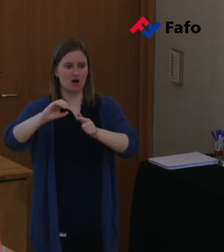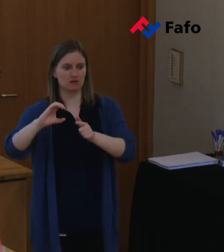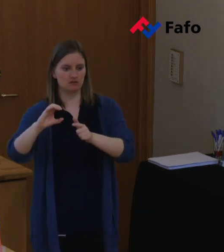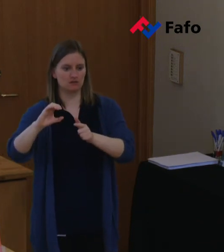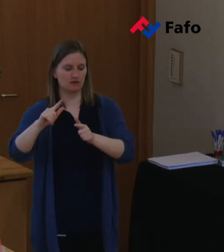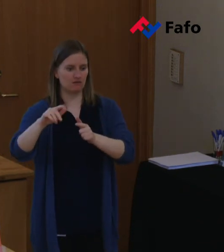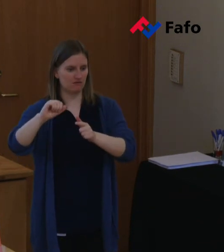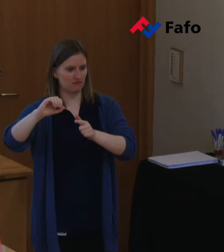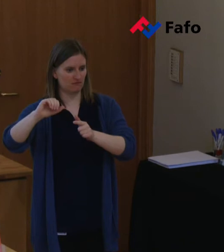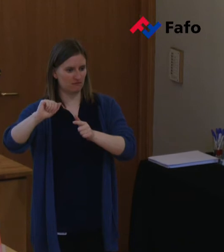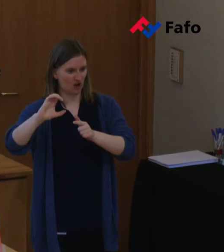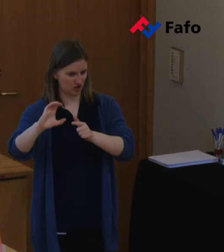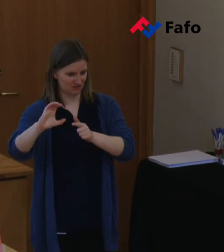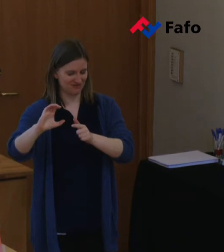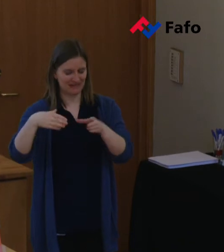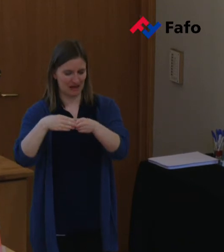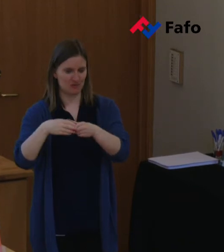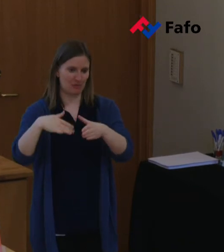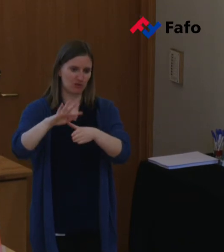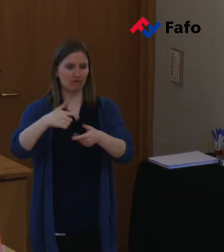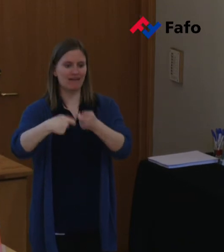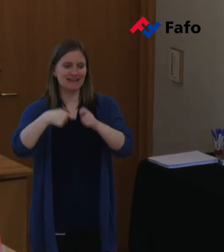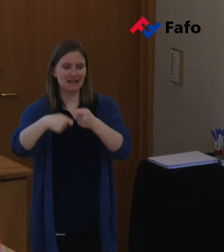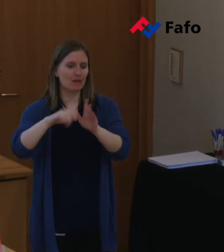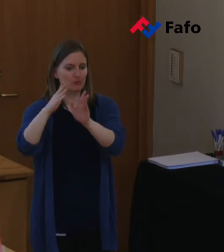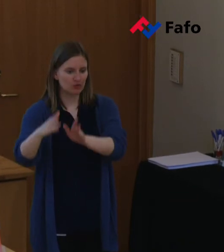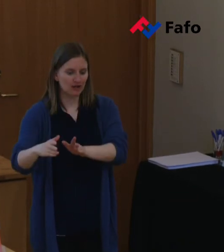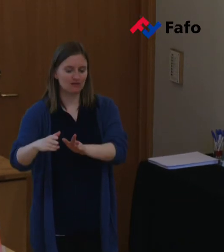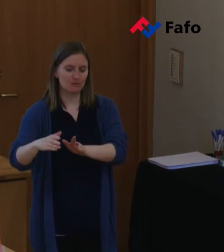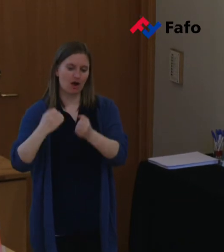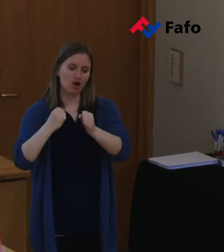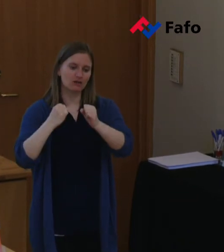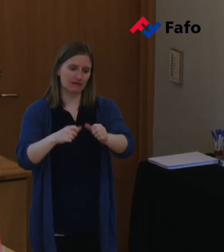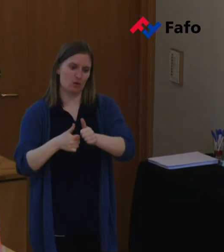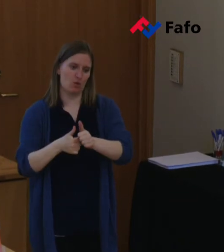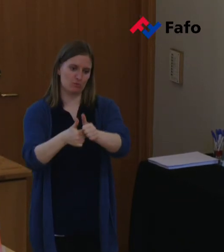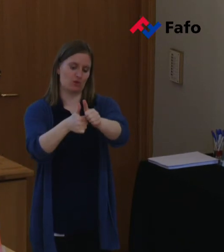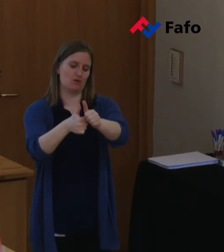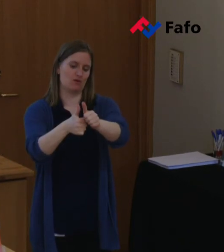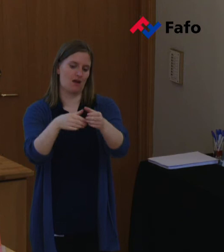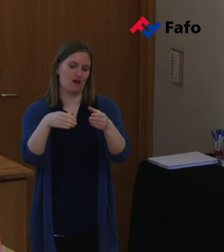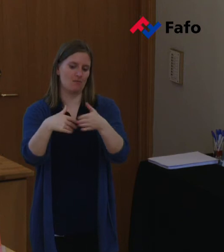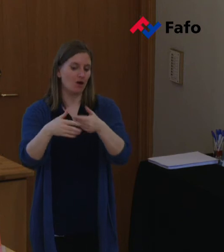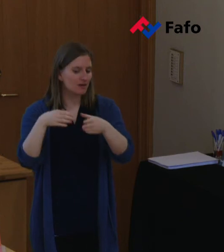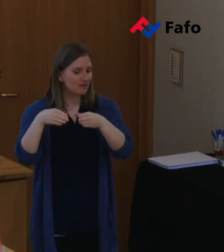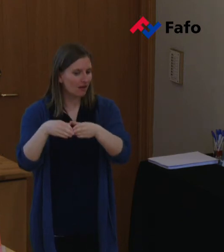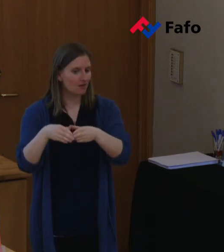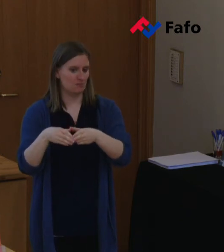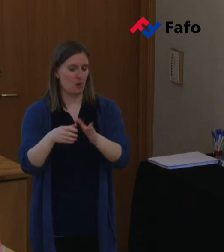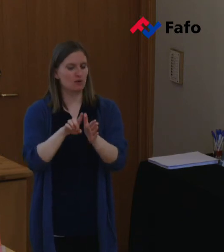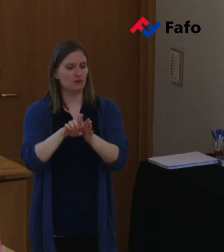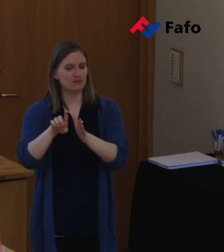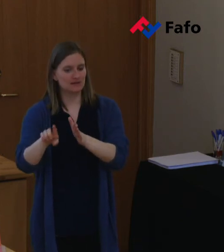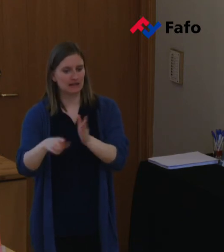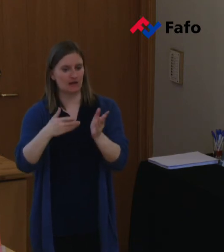en mer fleksibel modell som aktivt oppsøkende behandlingsteam og hvor det gis